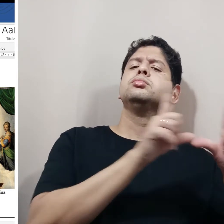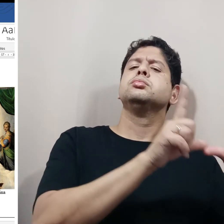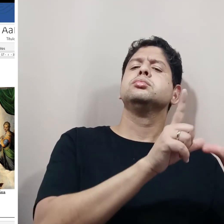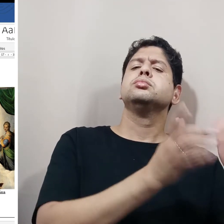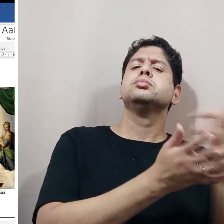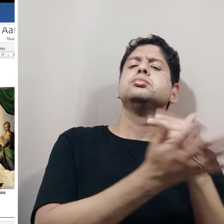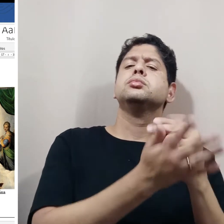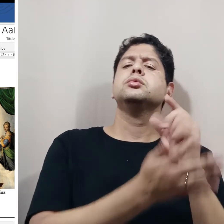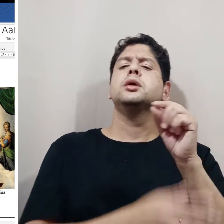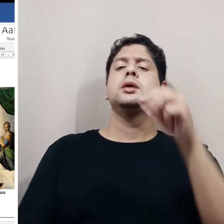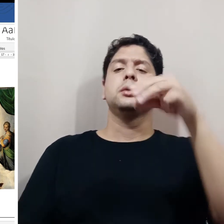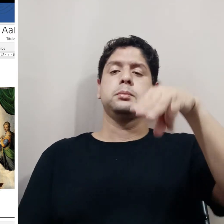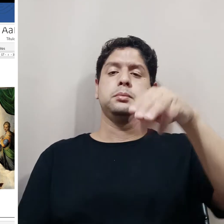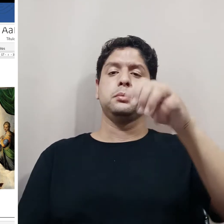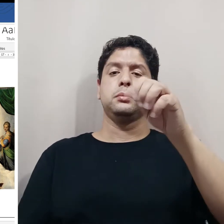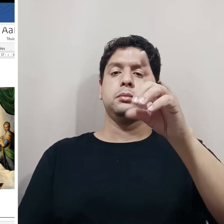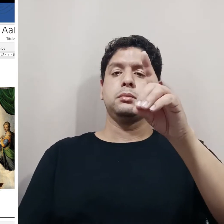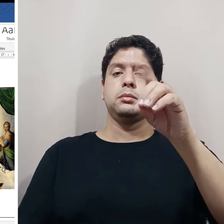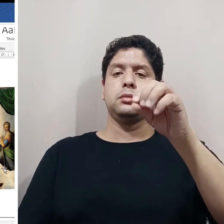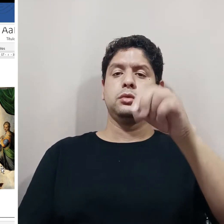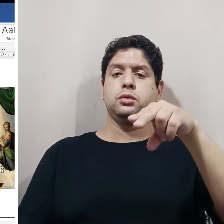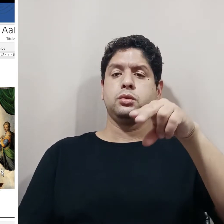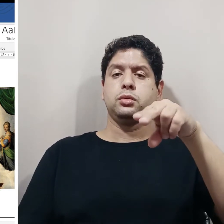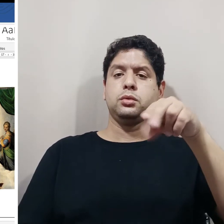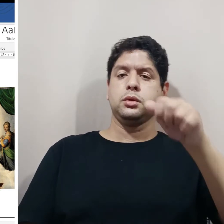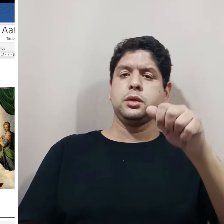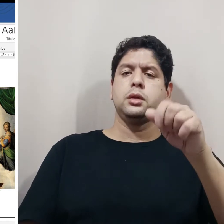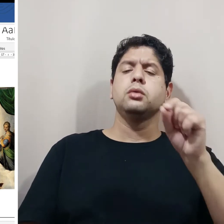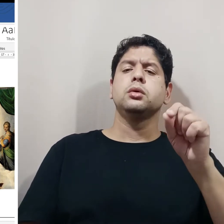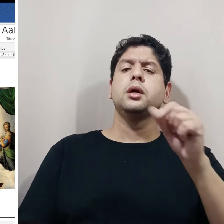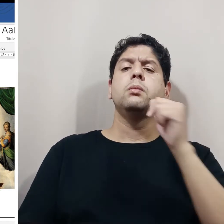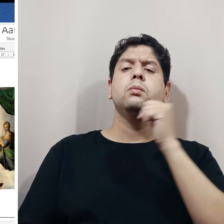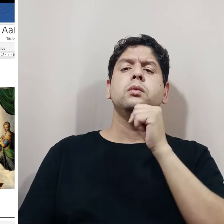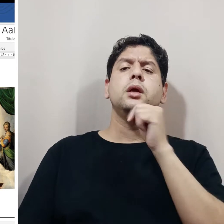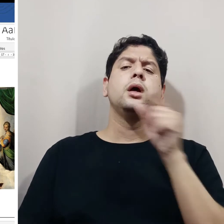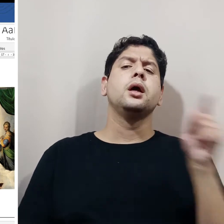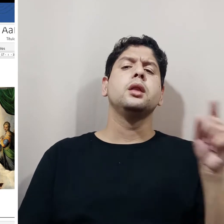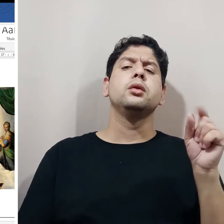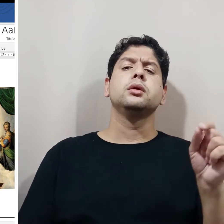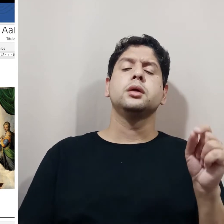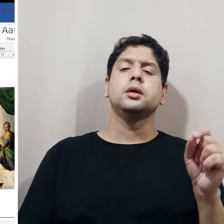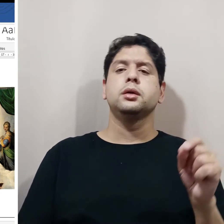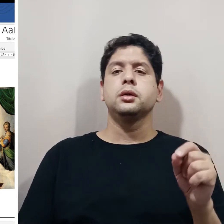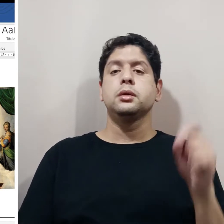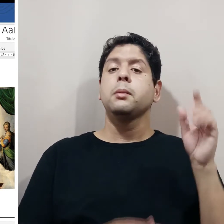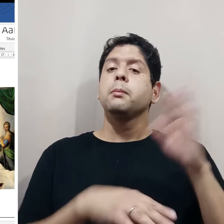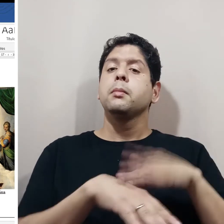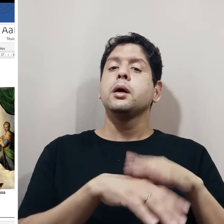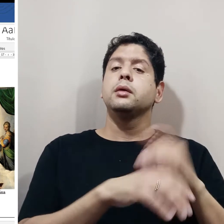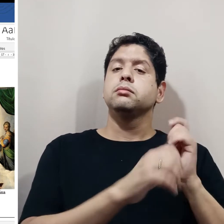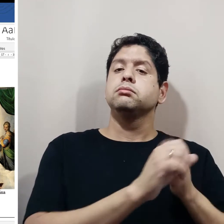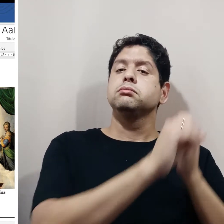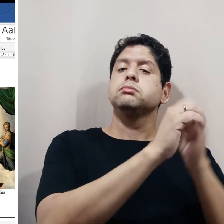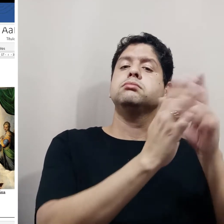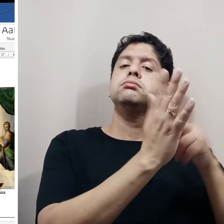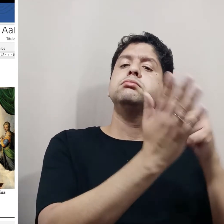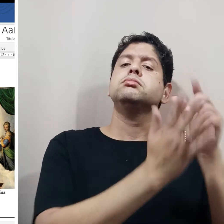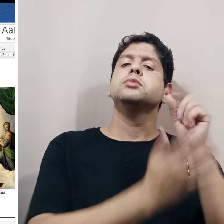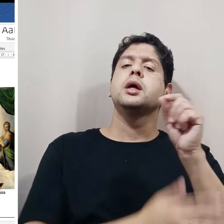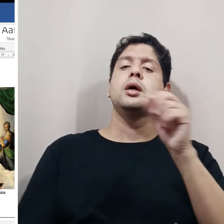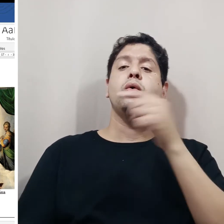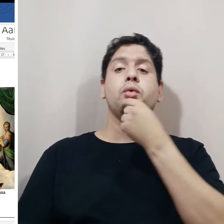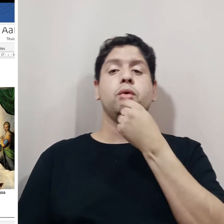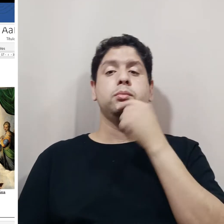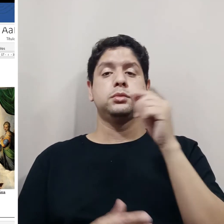A. E aqui a gente tem a Madonna, né? As Madonas eram as representações